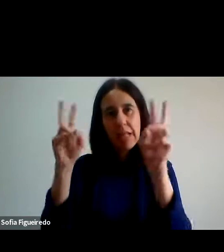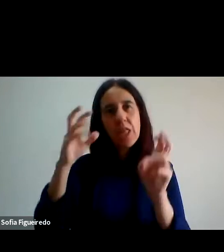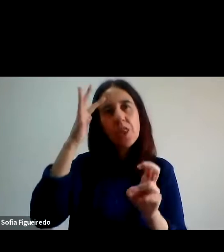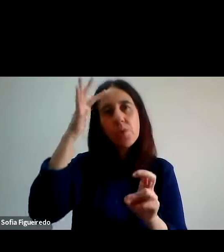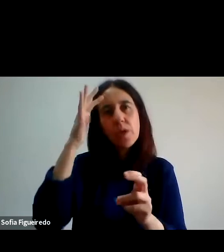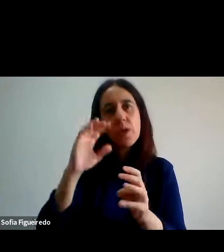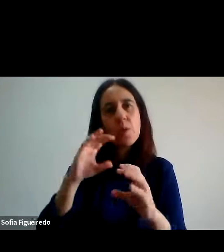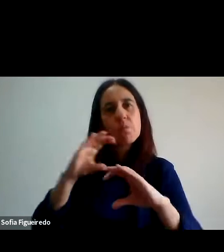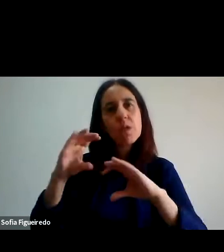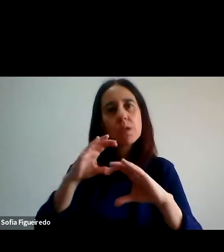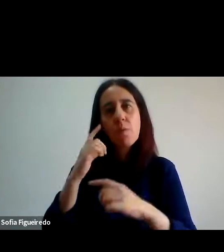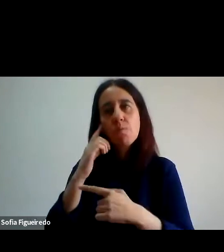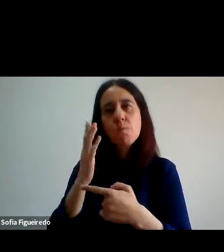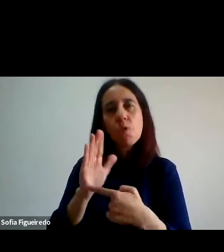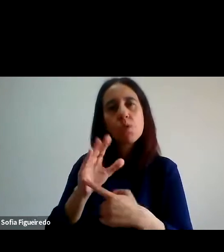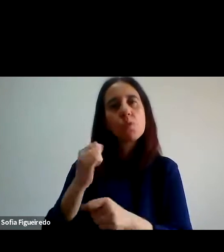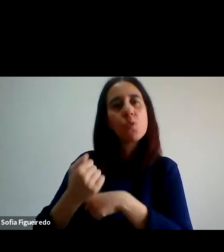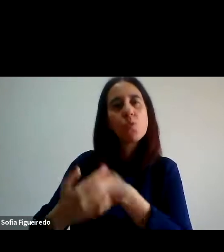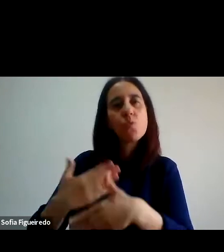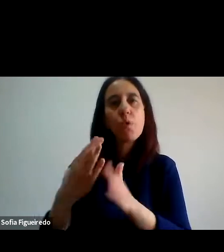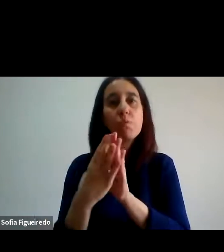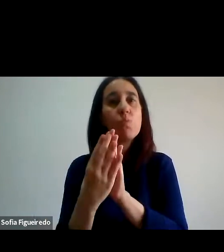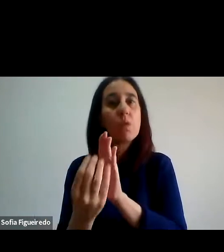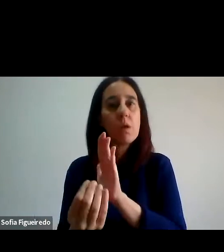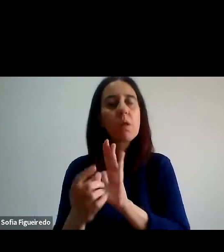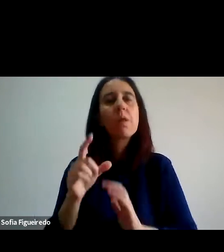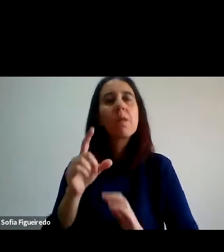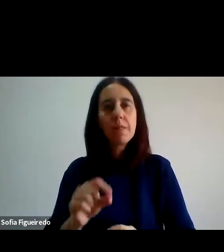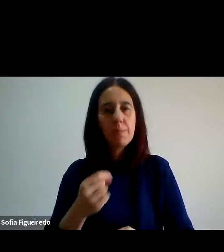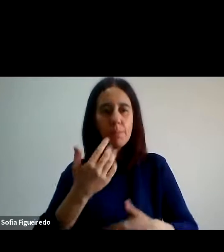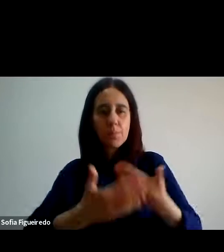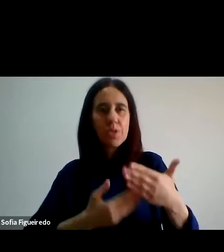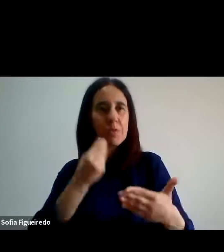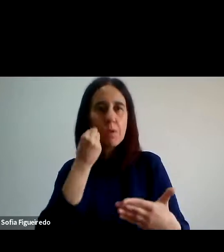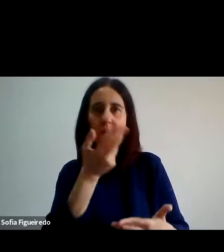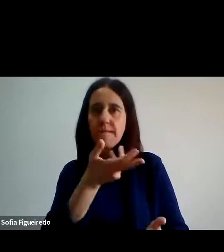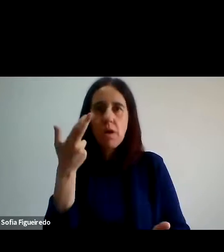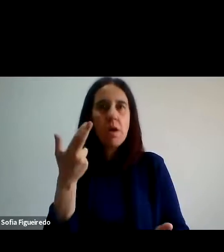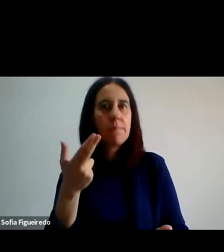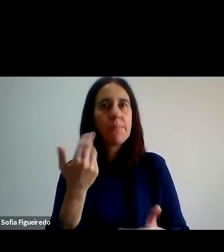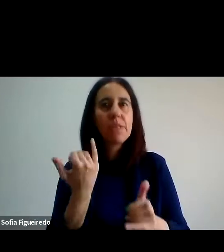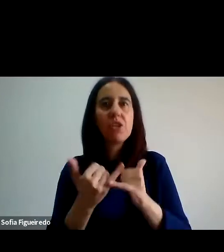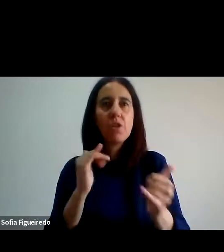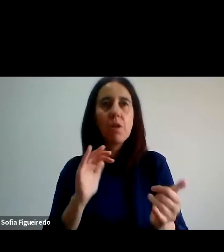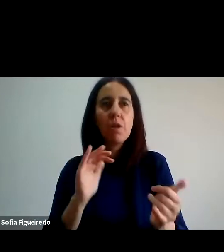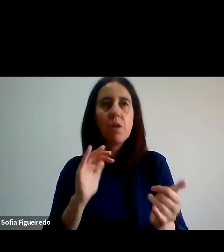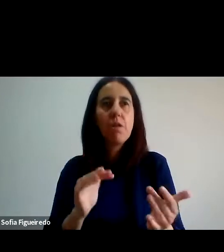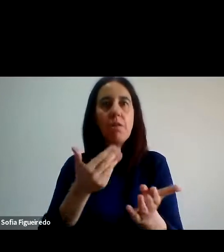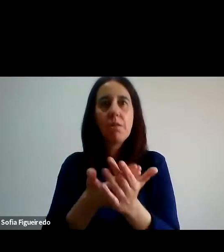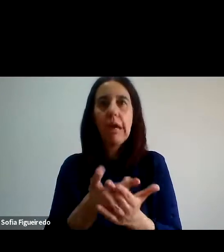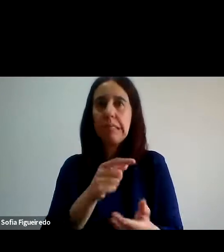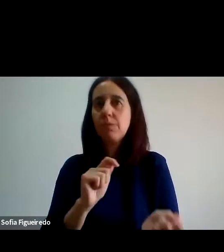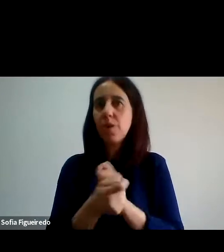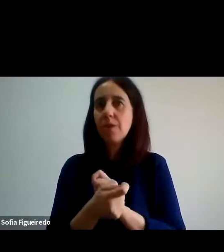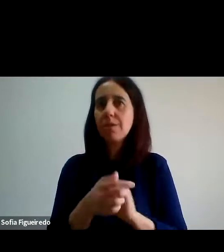foram demonstrando como esse modelo funcionava, mas também pelo próprio processo acelerado que o digital veio trazer para essa mudança. E